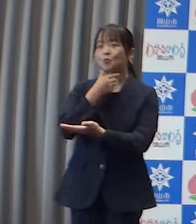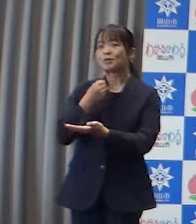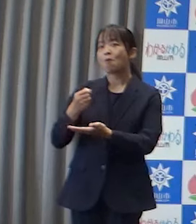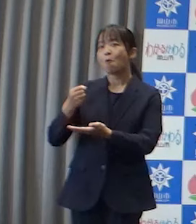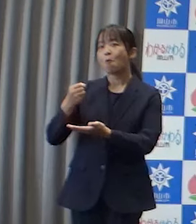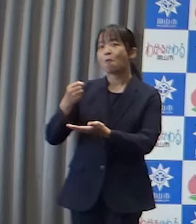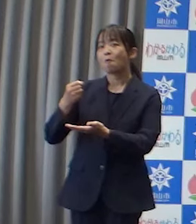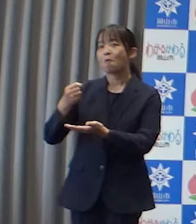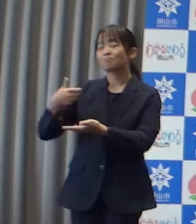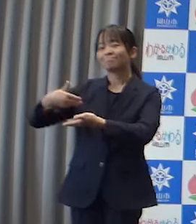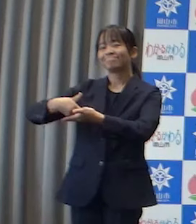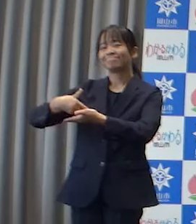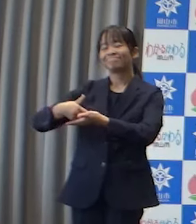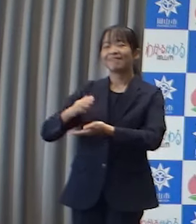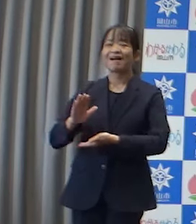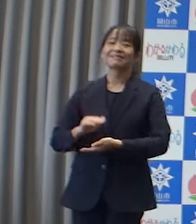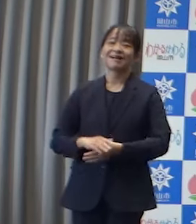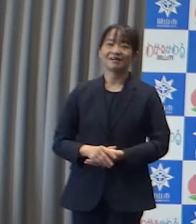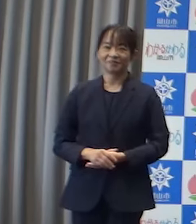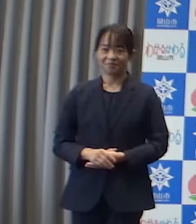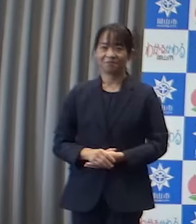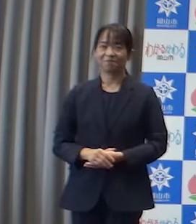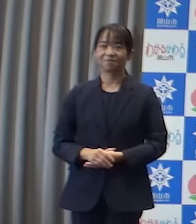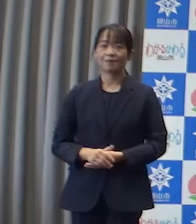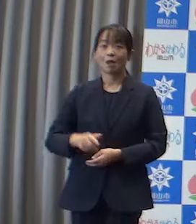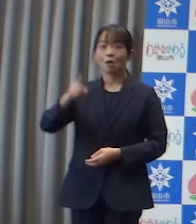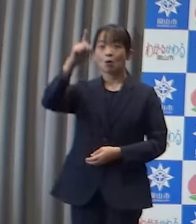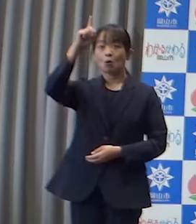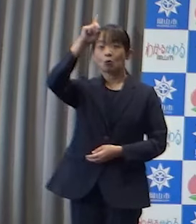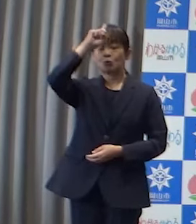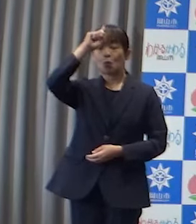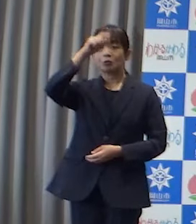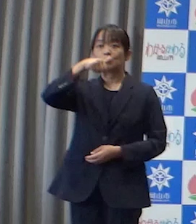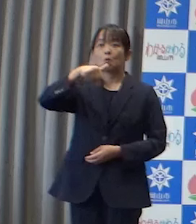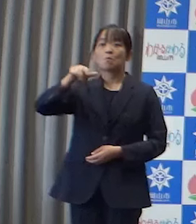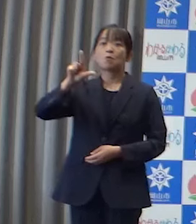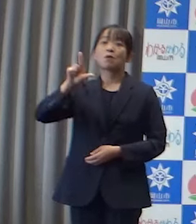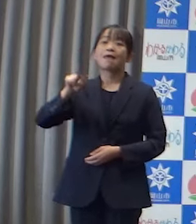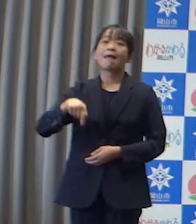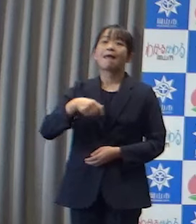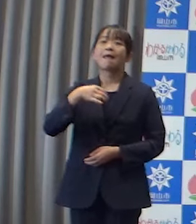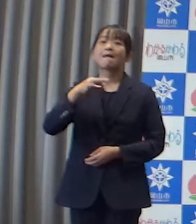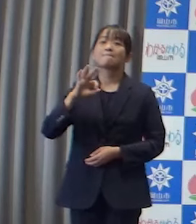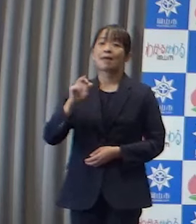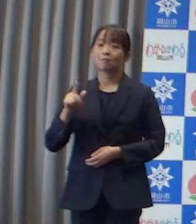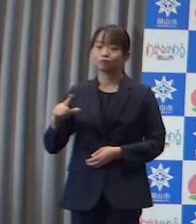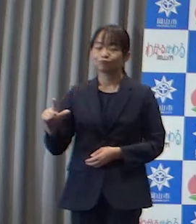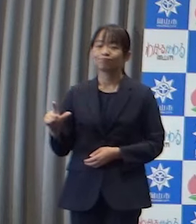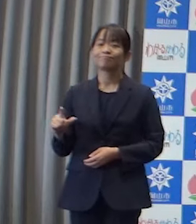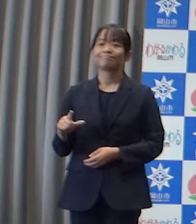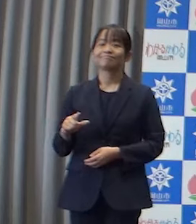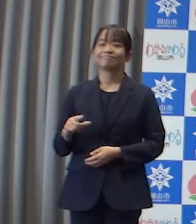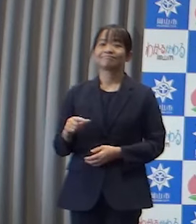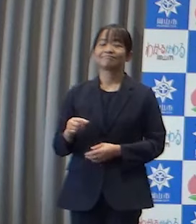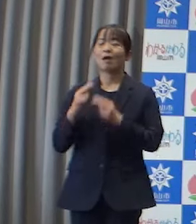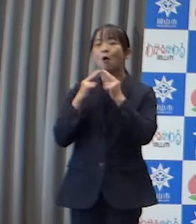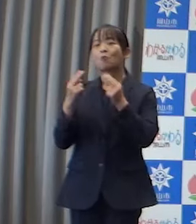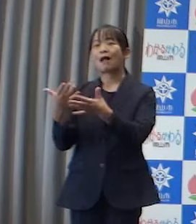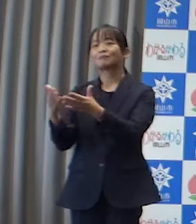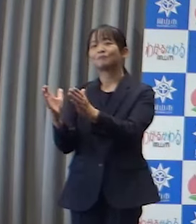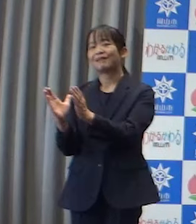。ドイツのブレーメン、グリム童話ブレーメンの音楽隊と童